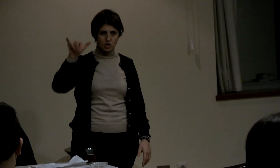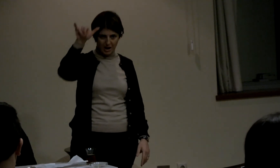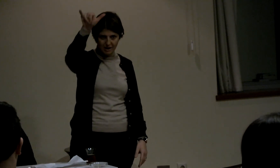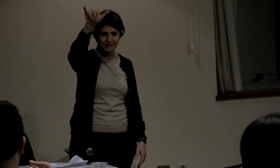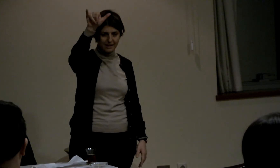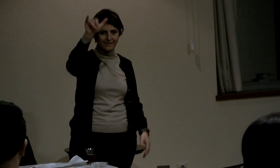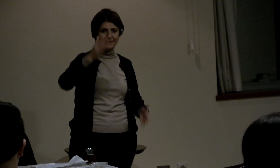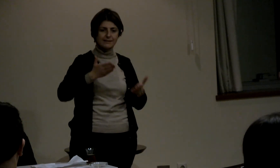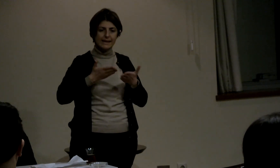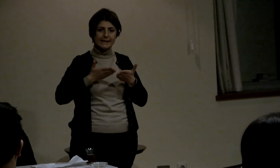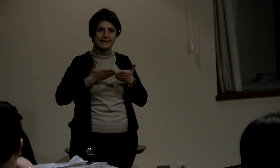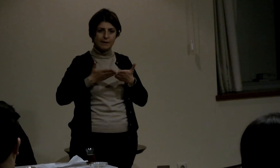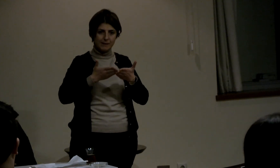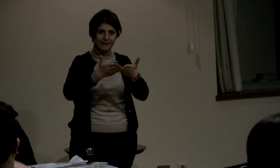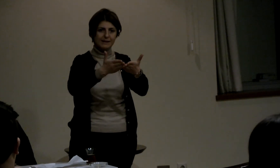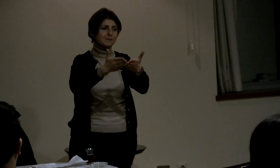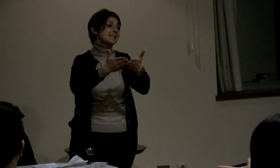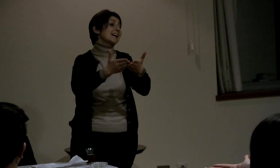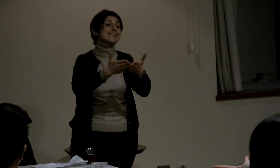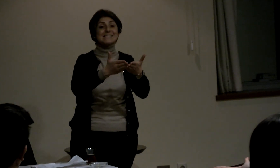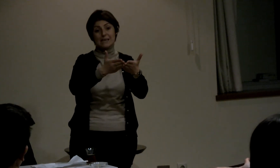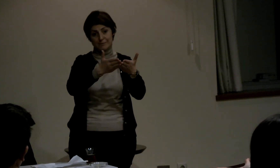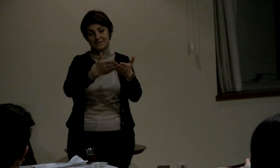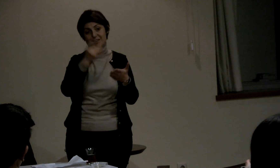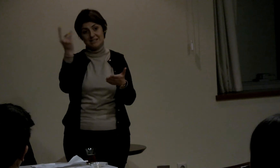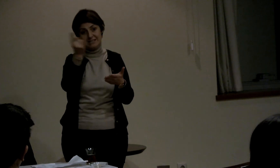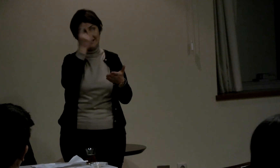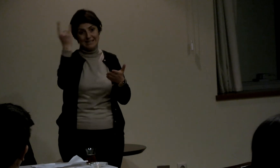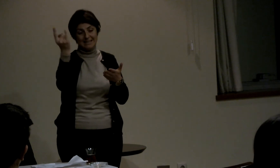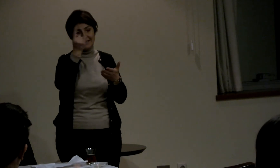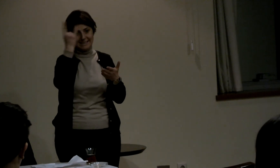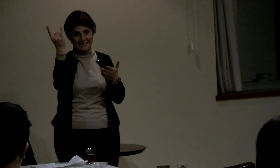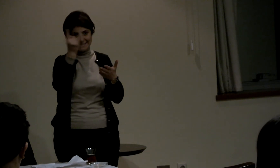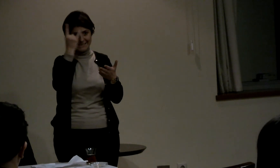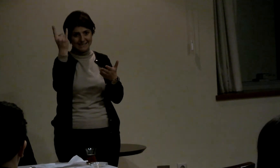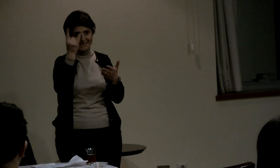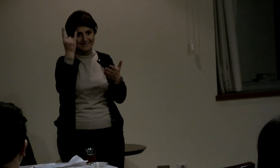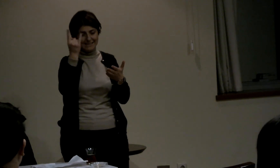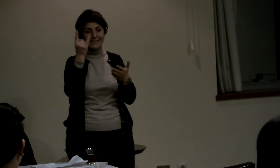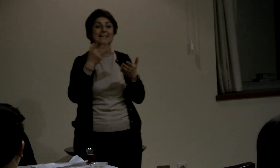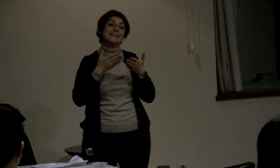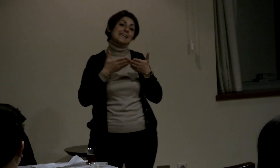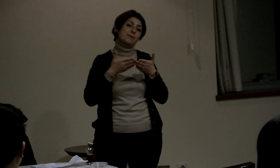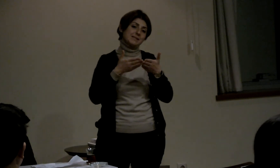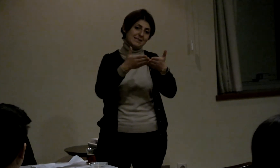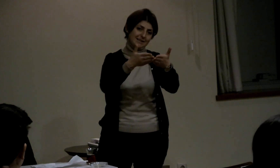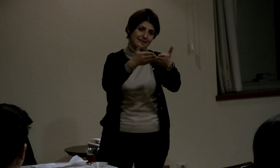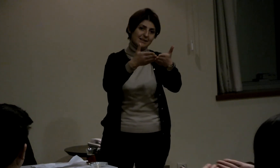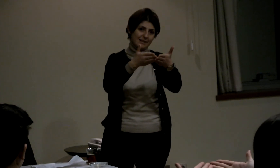Uçak, evet. Yemeği. Mesela gezi gemisi var. Gezi gemisi.